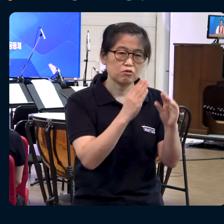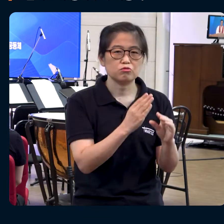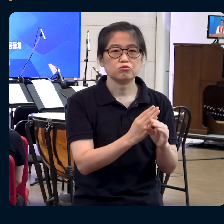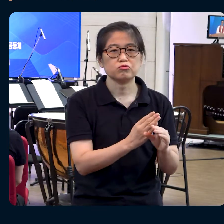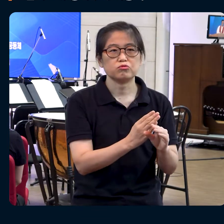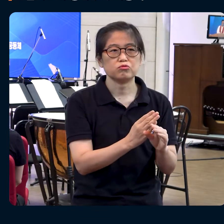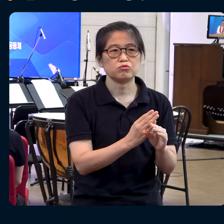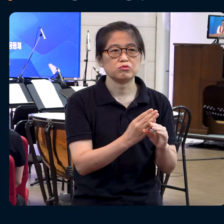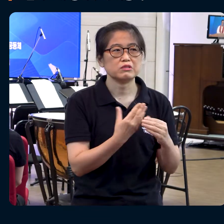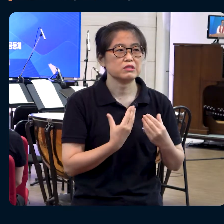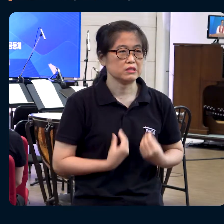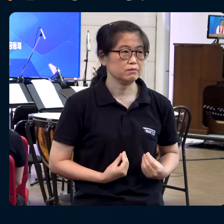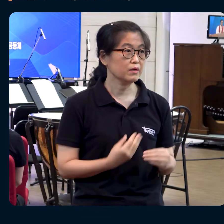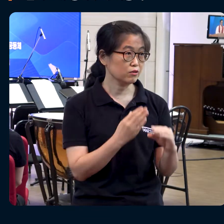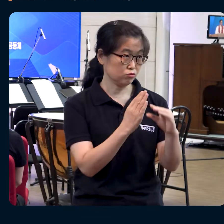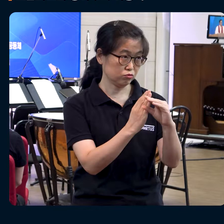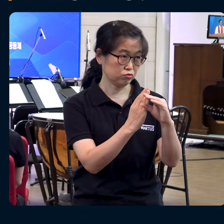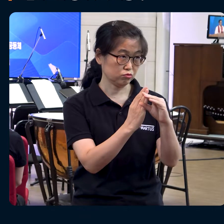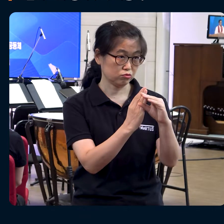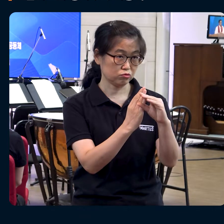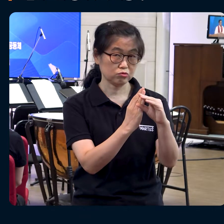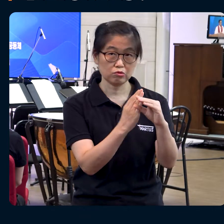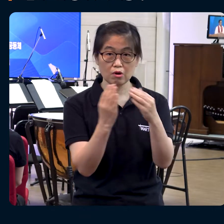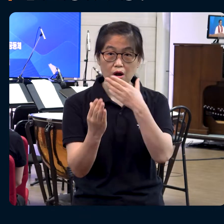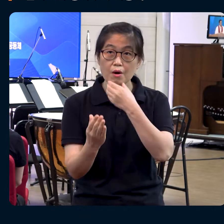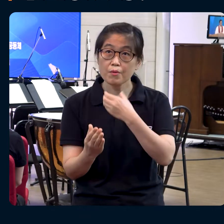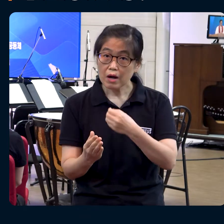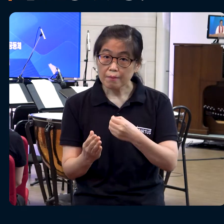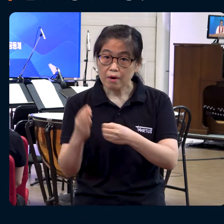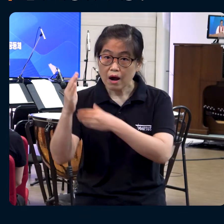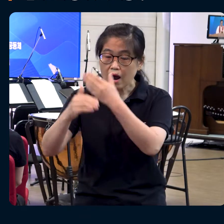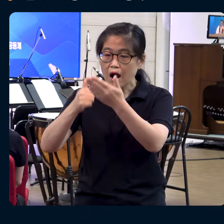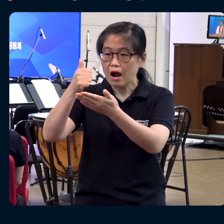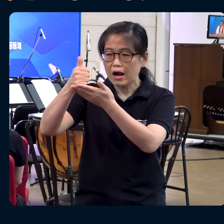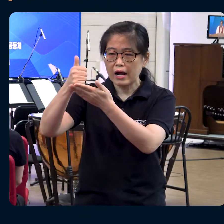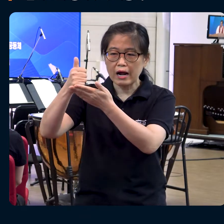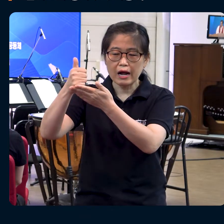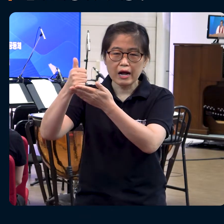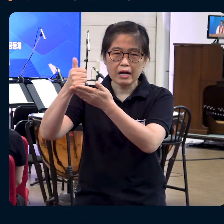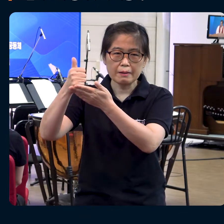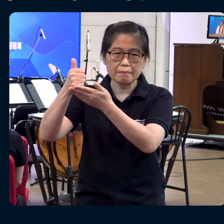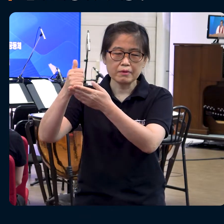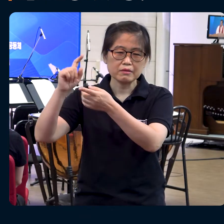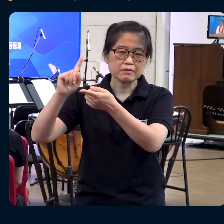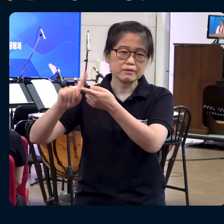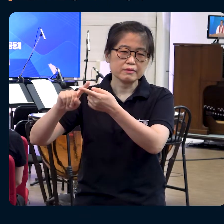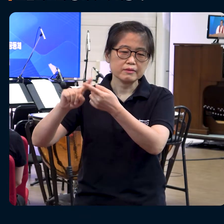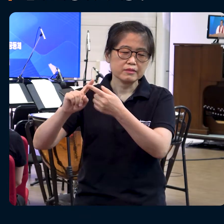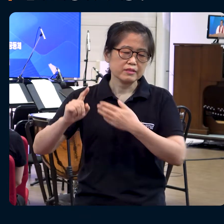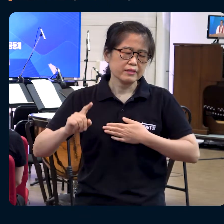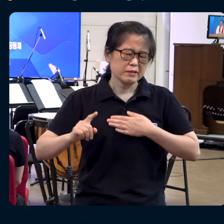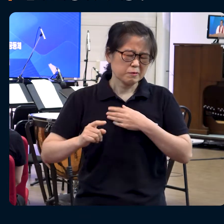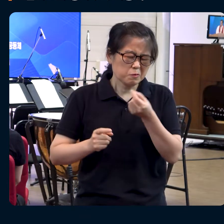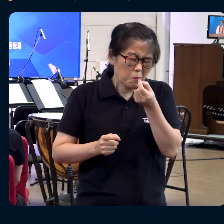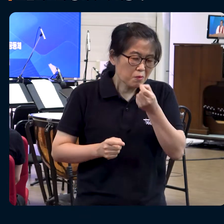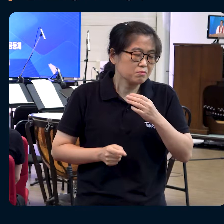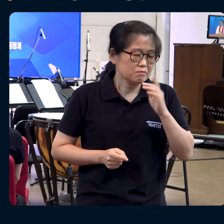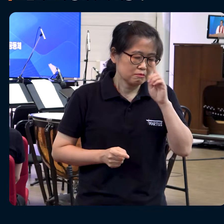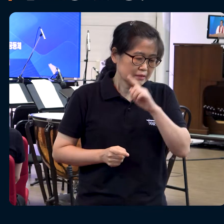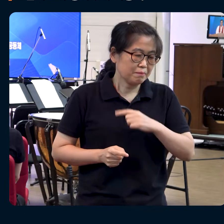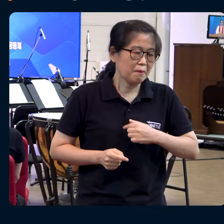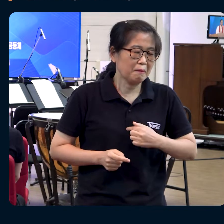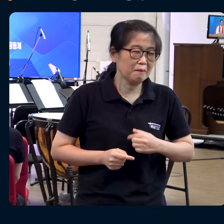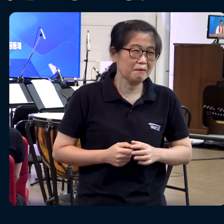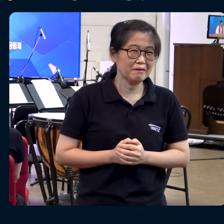그냥 있는 거예요. 그래서 아브라함은요, 하나님께 대해서 좀 삐딱하게, 물론 자녀 때만큼 많이 삐딱하지는